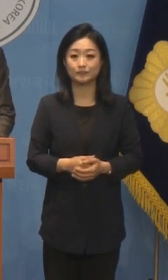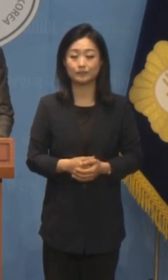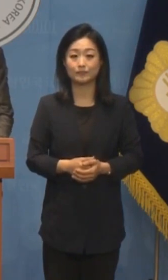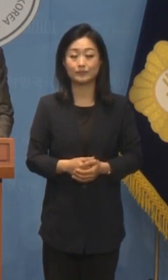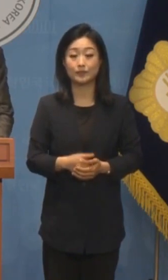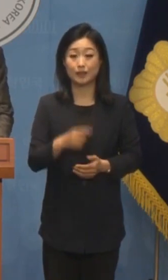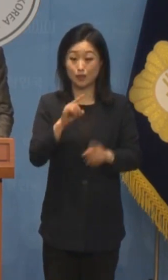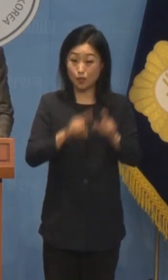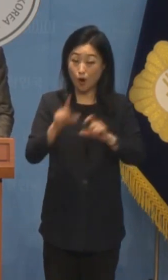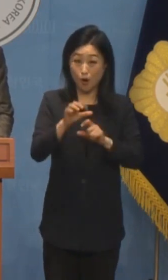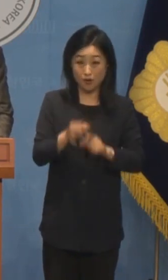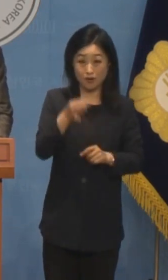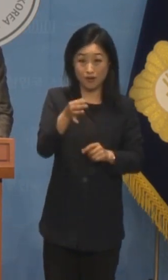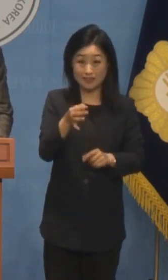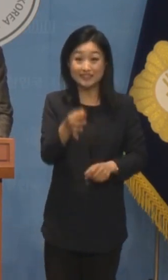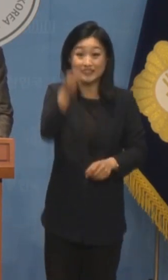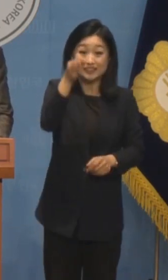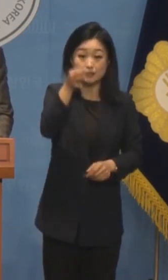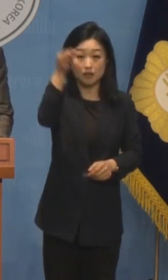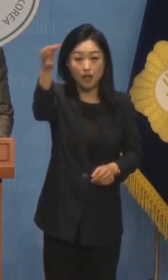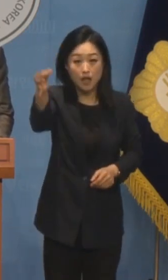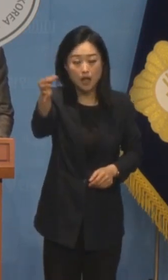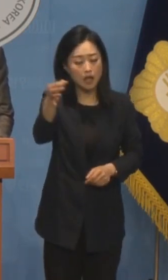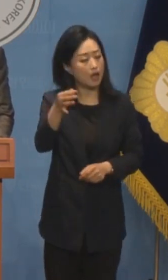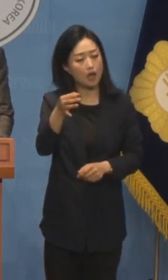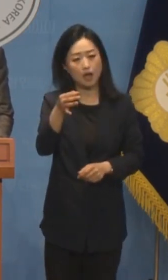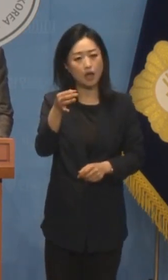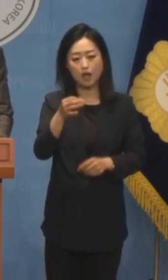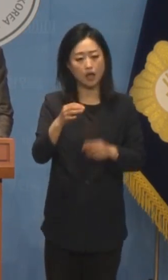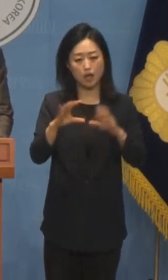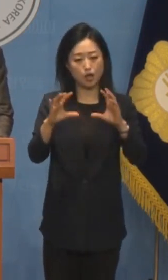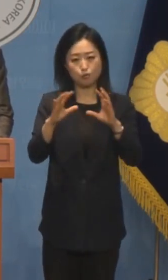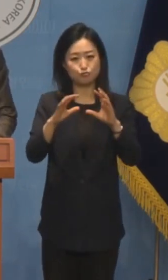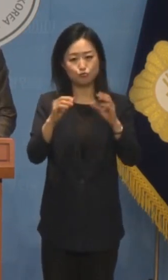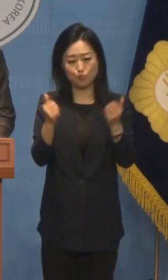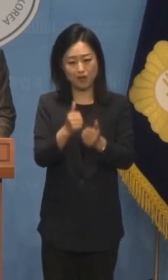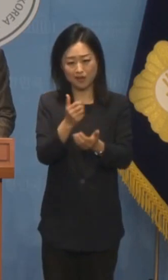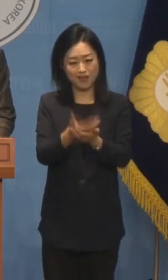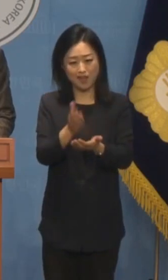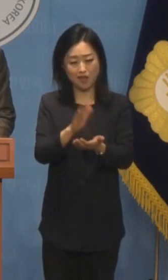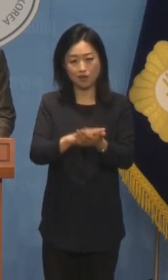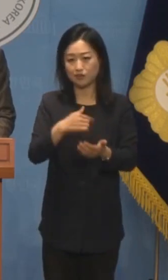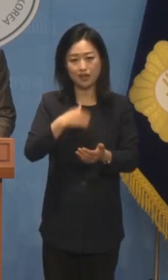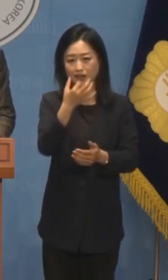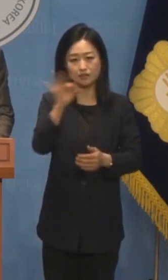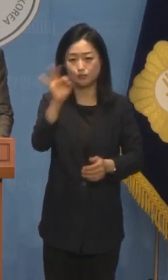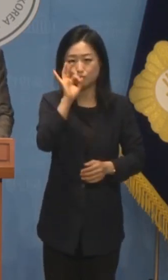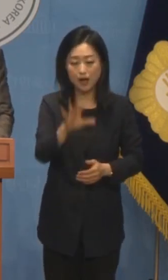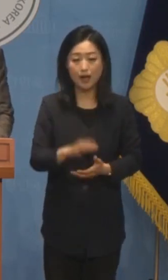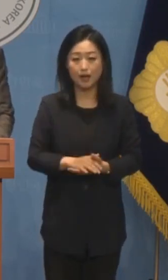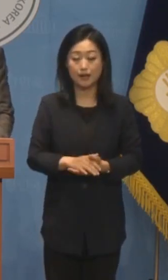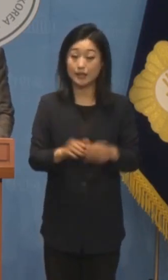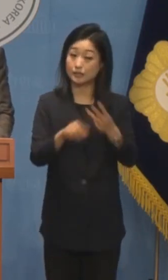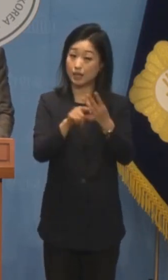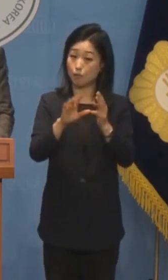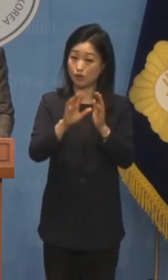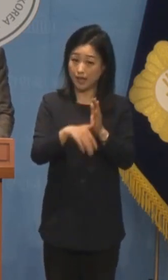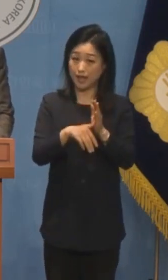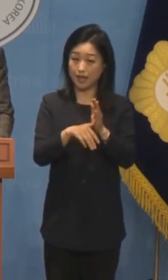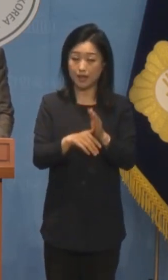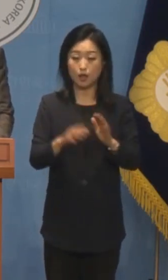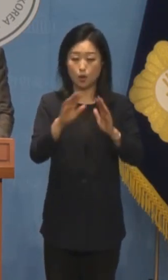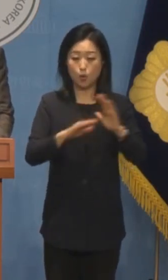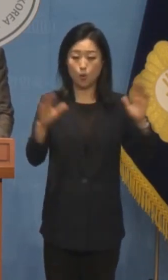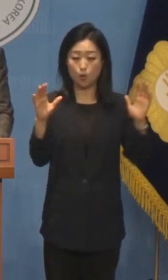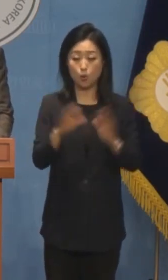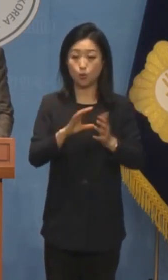더 내라고 하는 연금특위와 국회의 개혁안은 다음 세대 삥뜯기에 불과합니다. 올해 3월에 연금특위 공론화위원회는